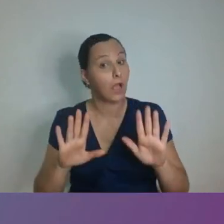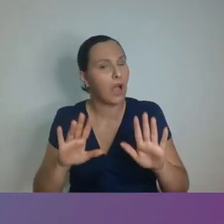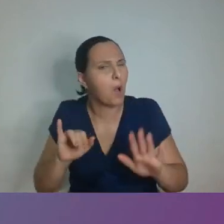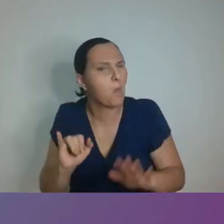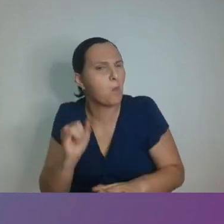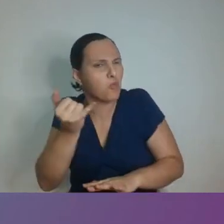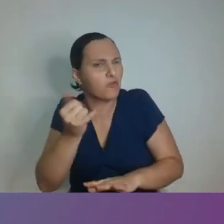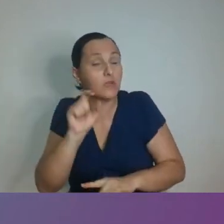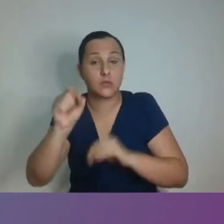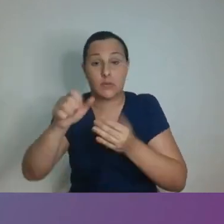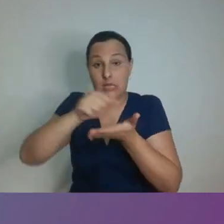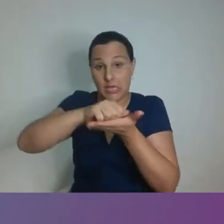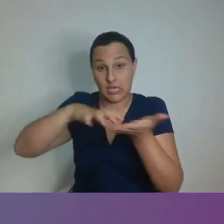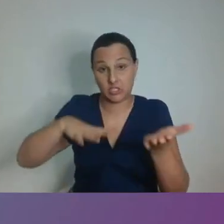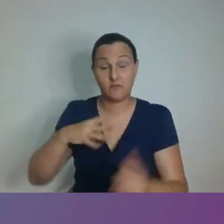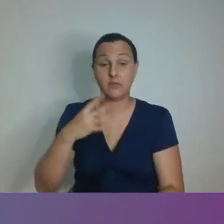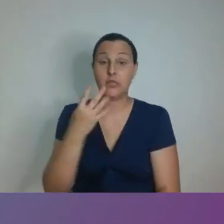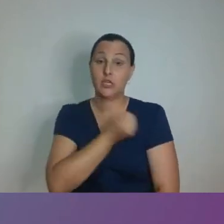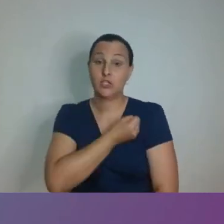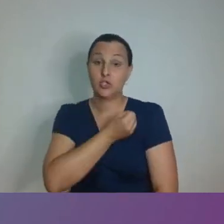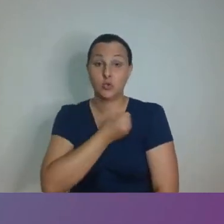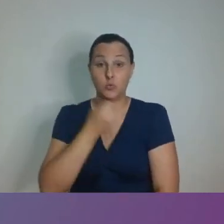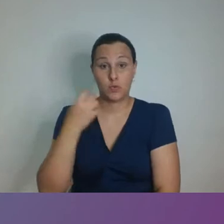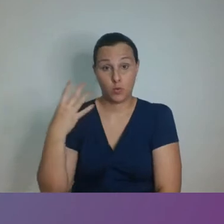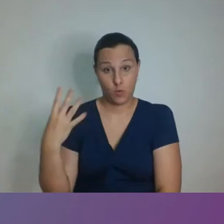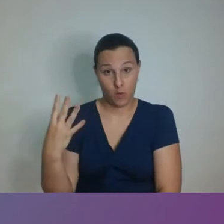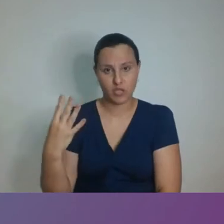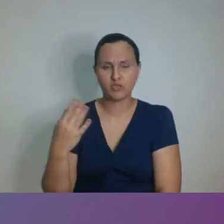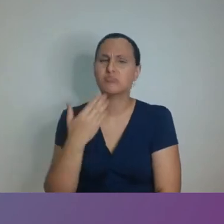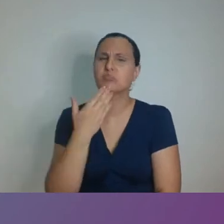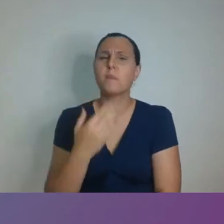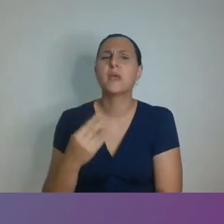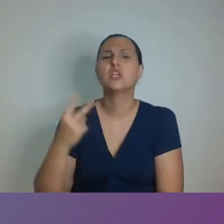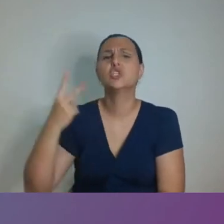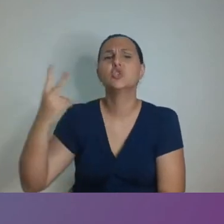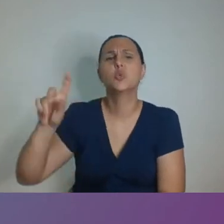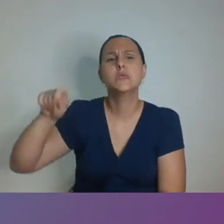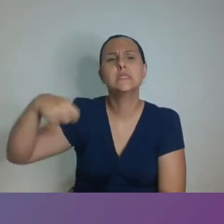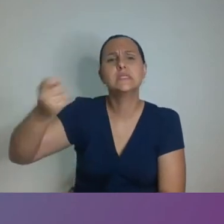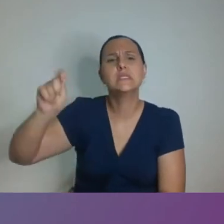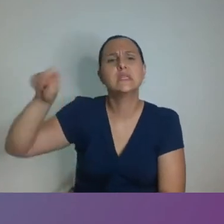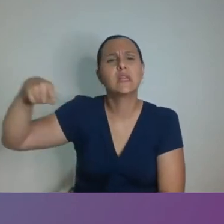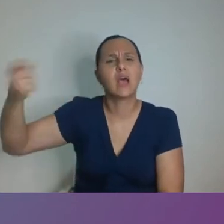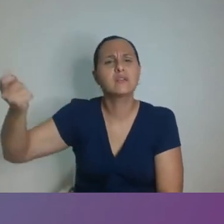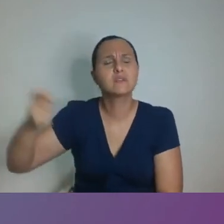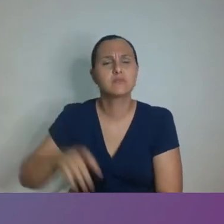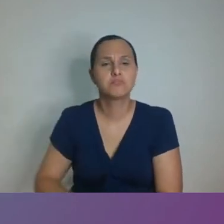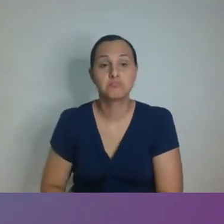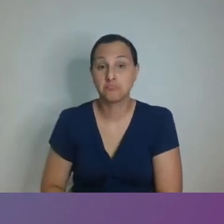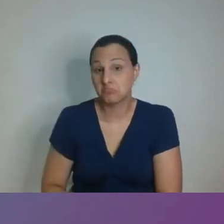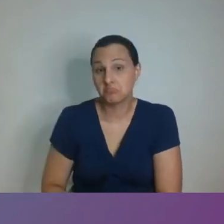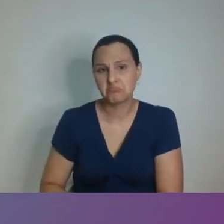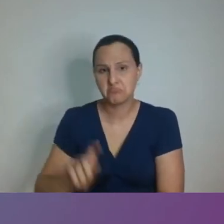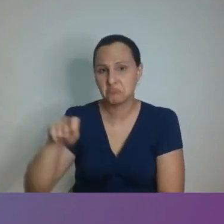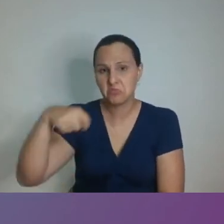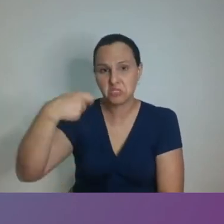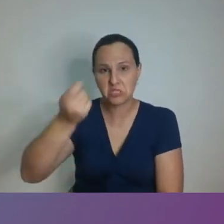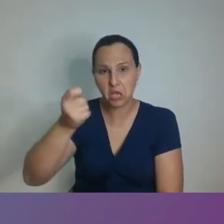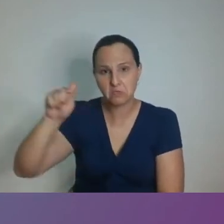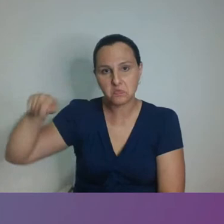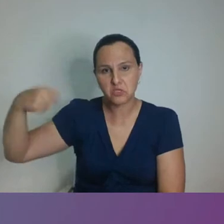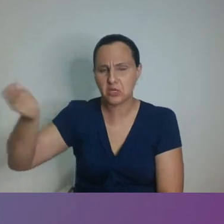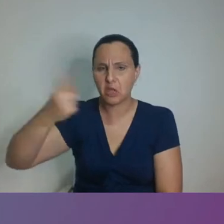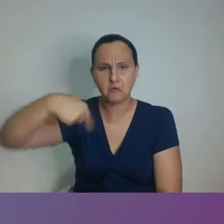de número 4, ela pede 2 sinais. Que sinais são esses? Os sinais que vocês quiserem. Escolham